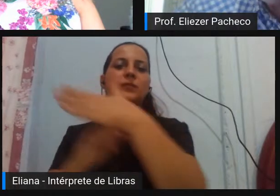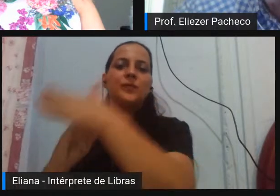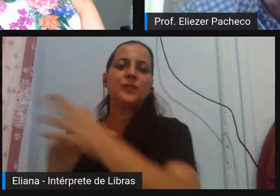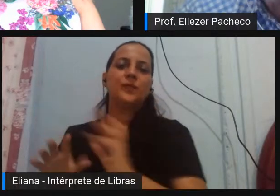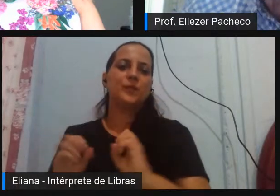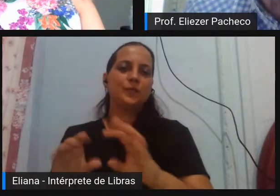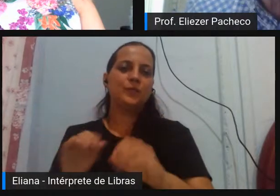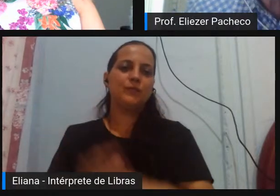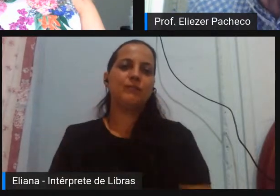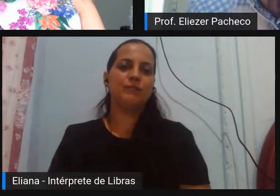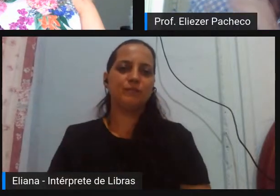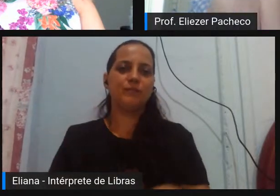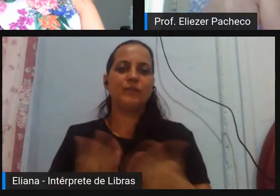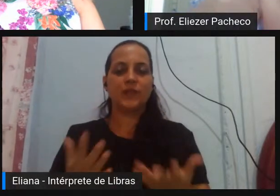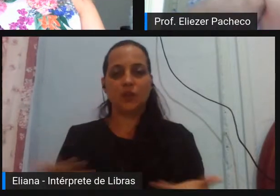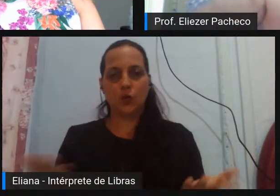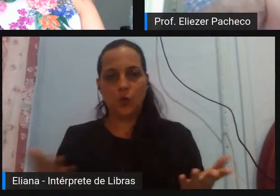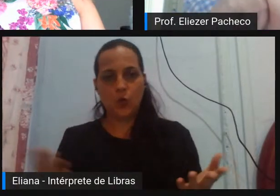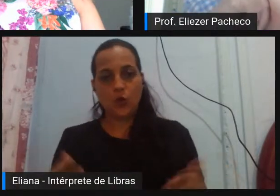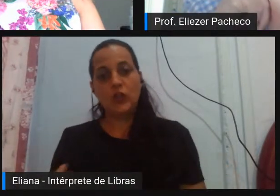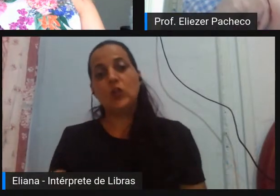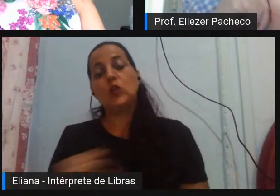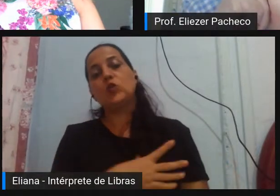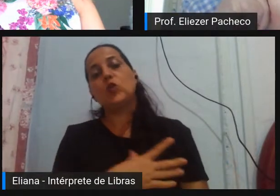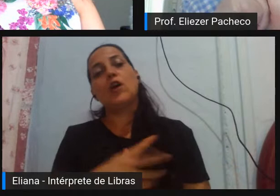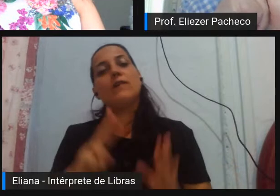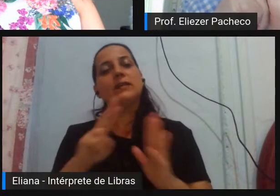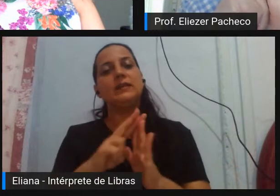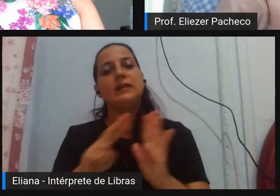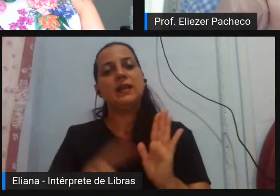E com relação às novas diretrizes,